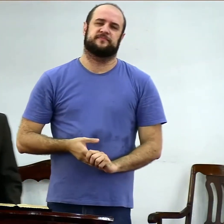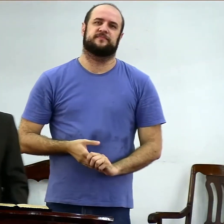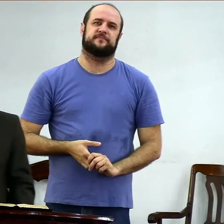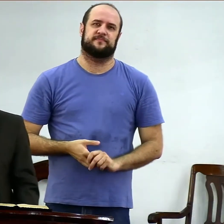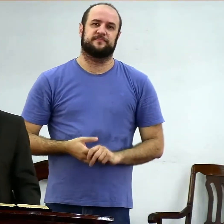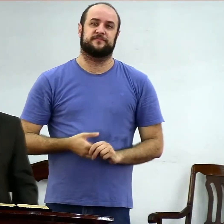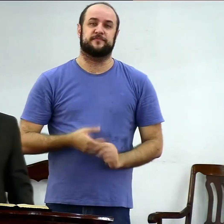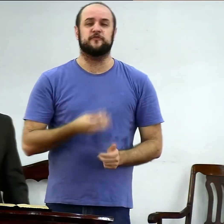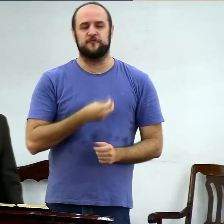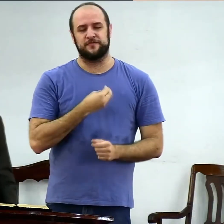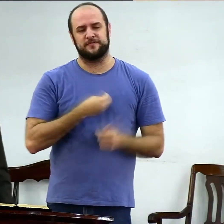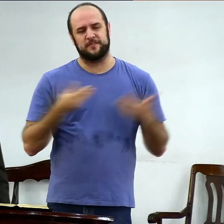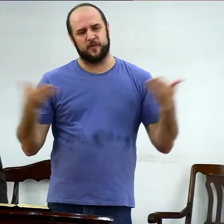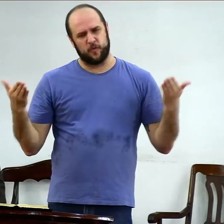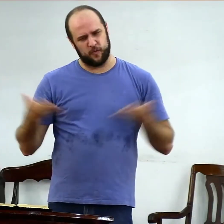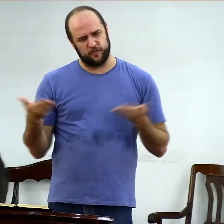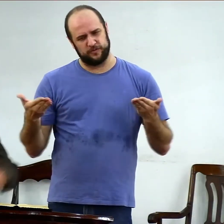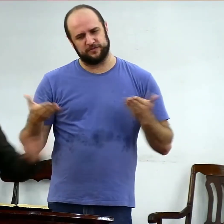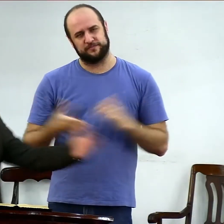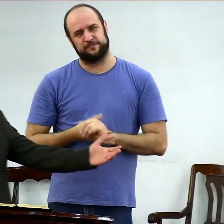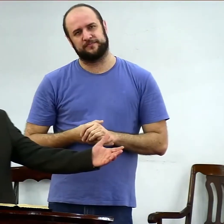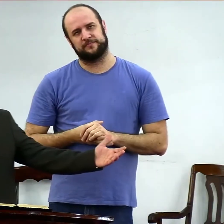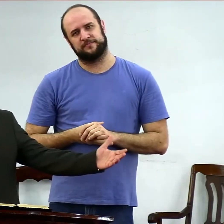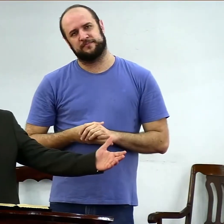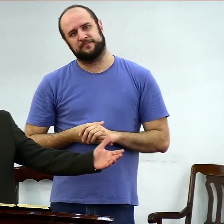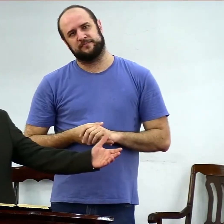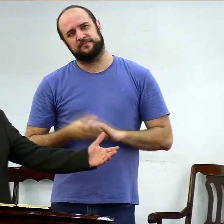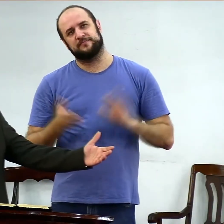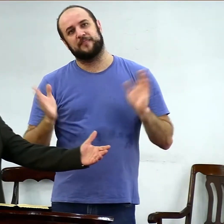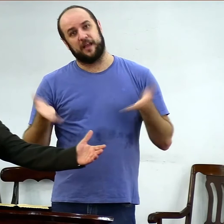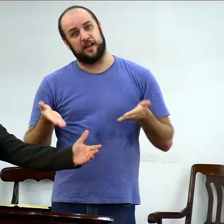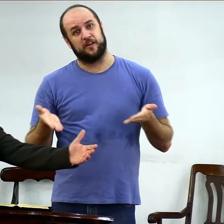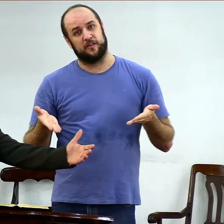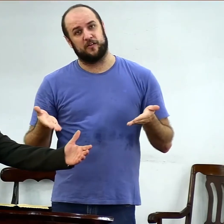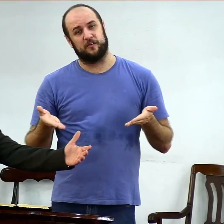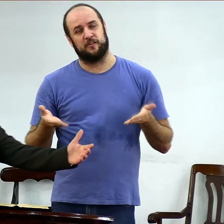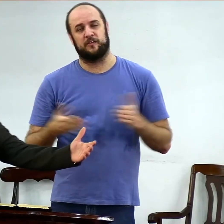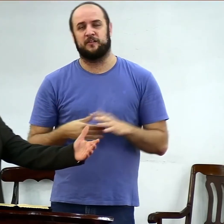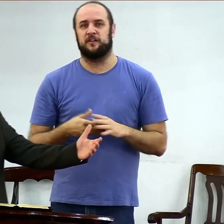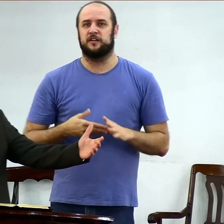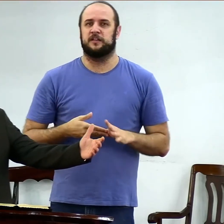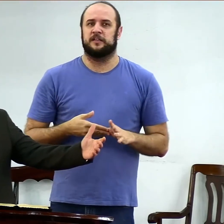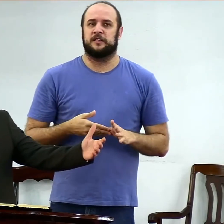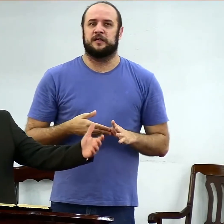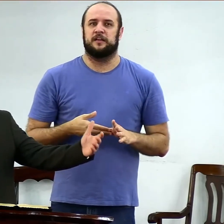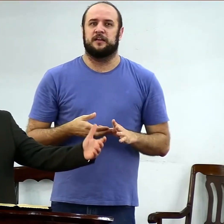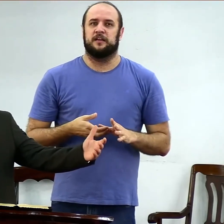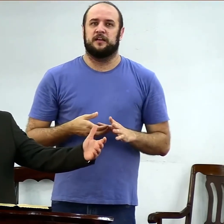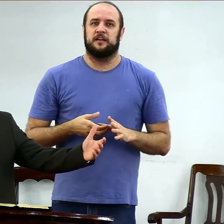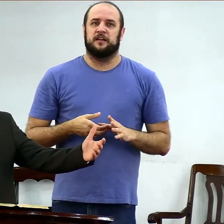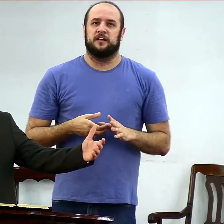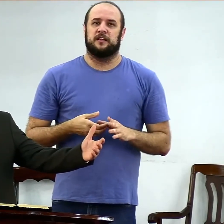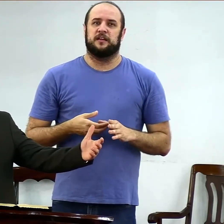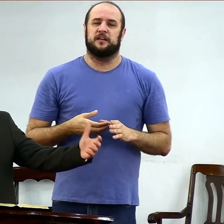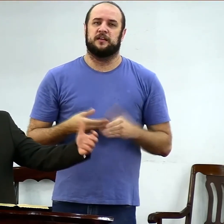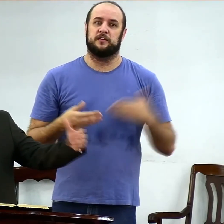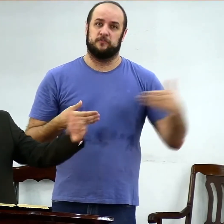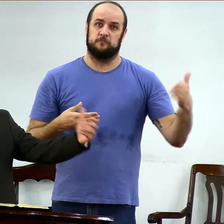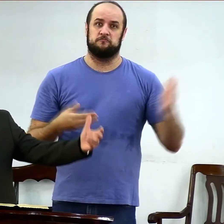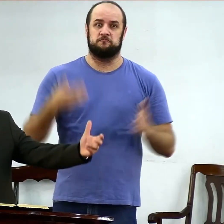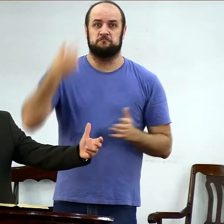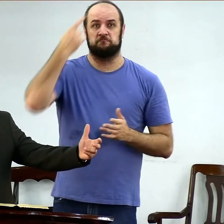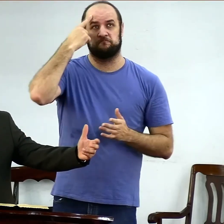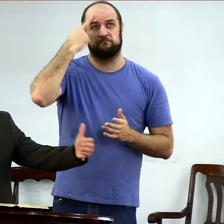Mas como viver o hoje? E agora nós vamos para o que